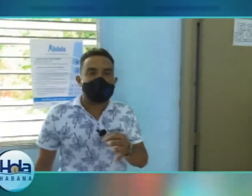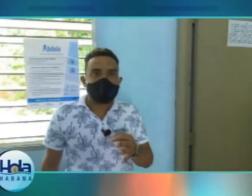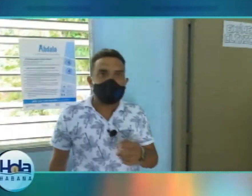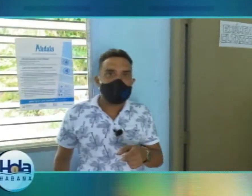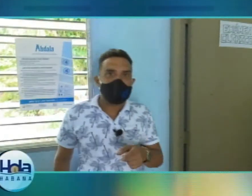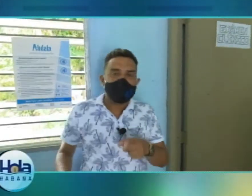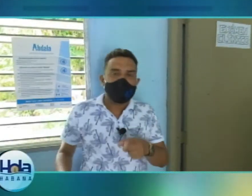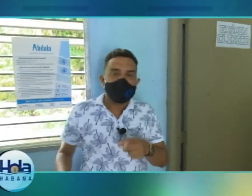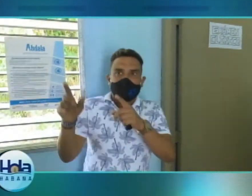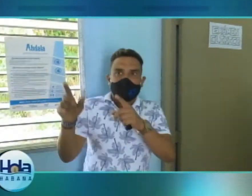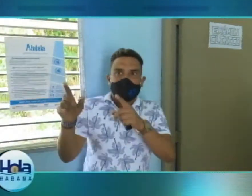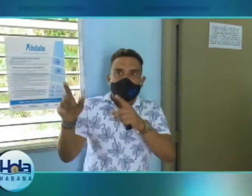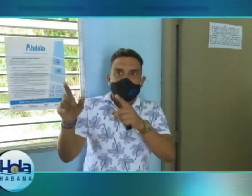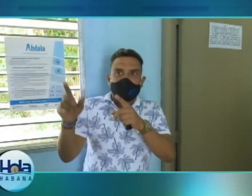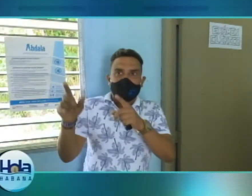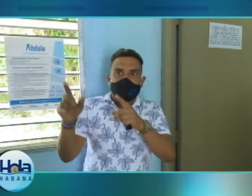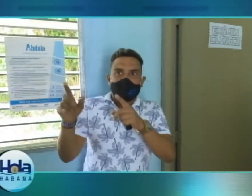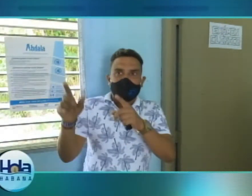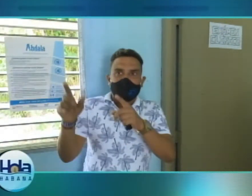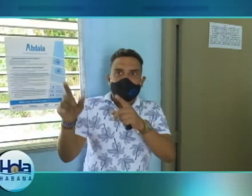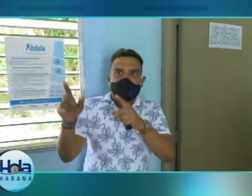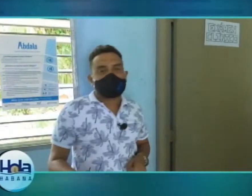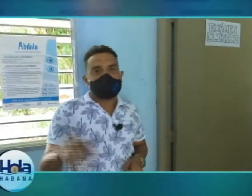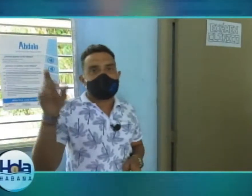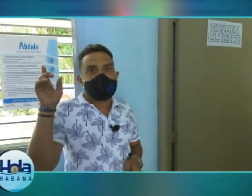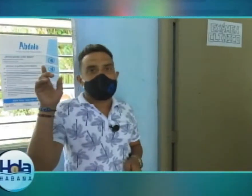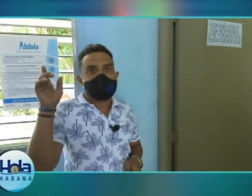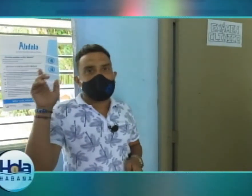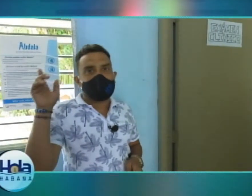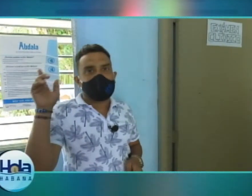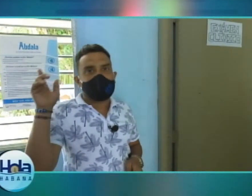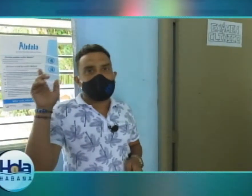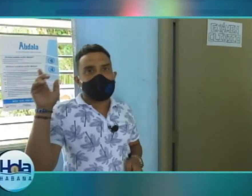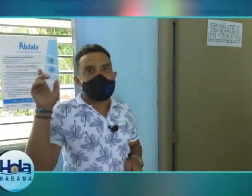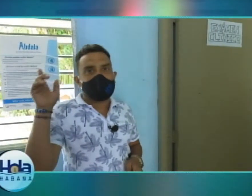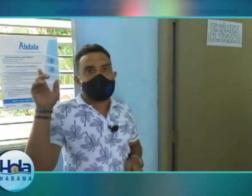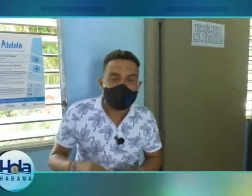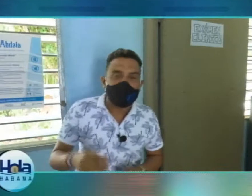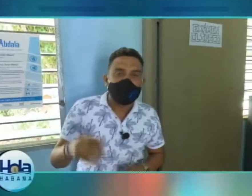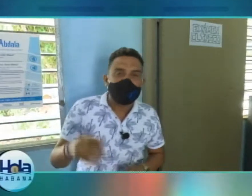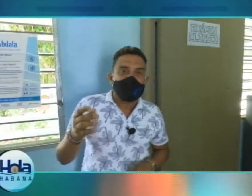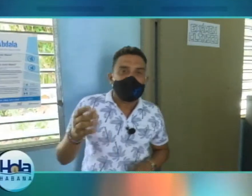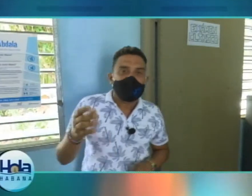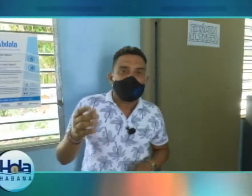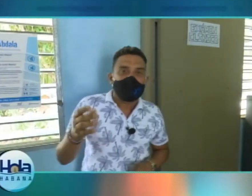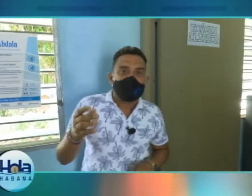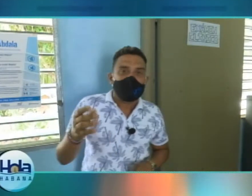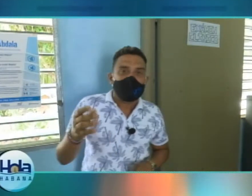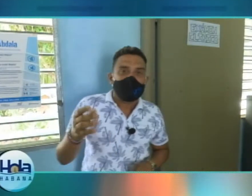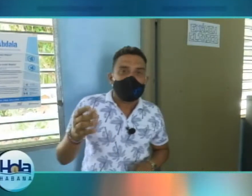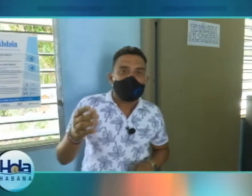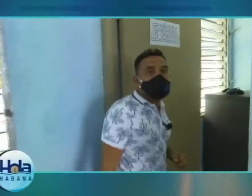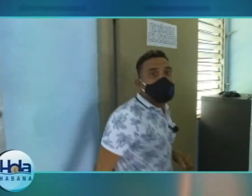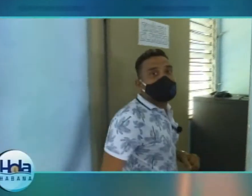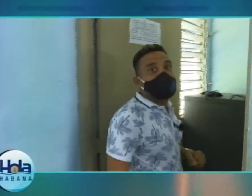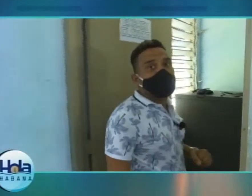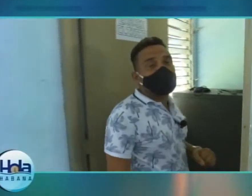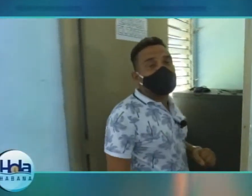de la Familia y el equipo móvil de Hola Habana con Josley García, Amel Francia y Félix Agüero y un servidor ha llegado para la despedida hasta el